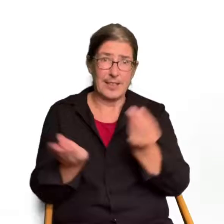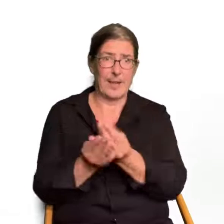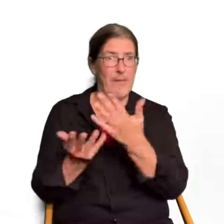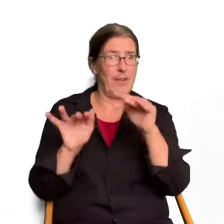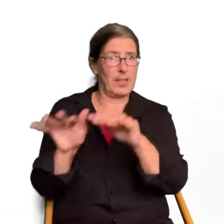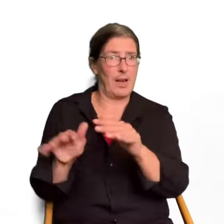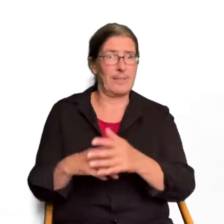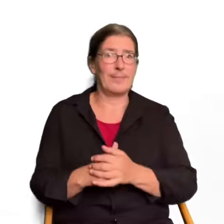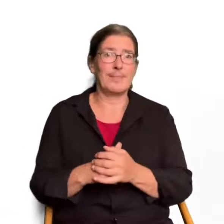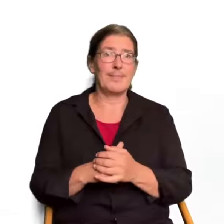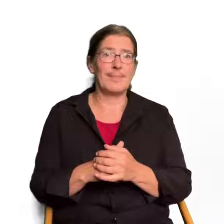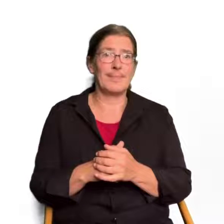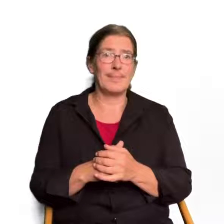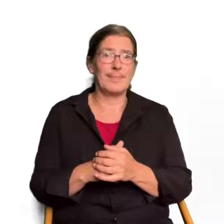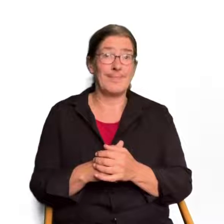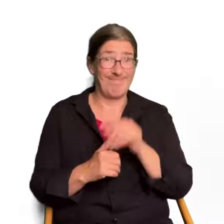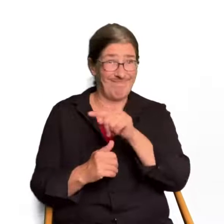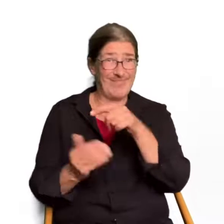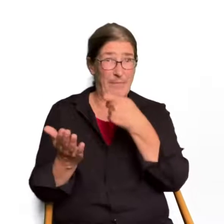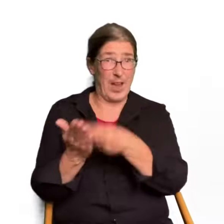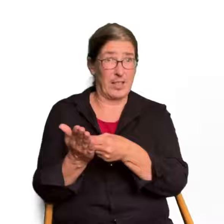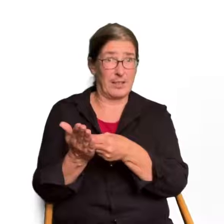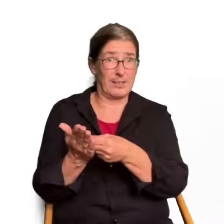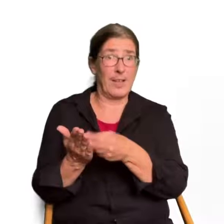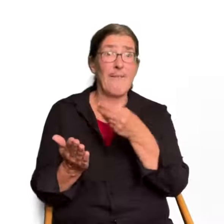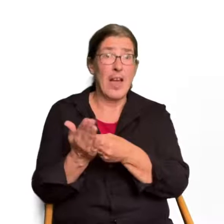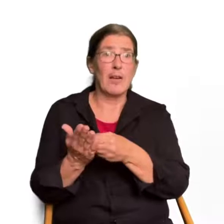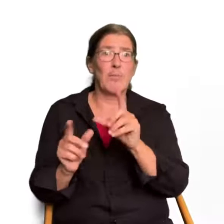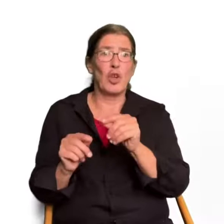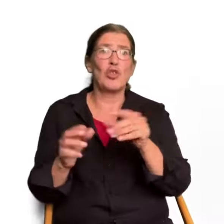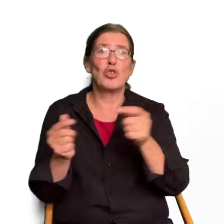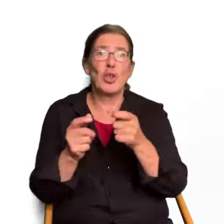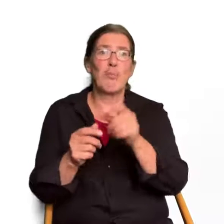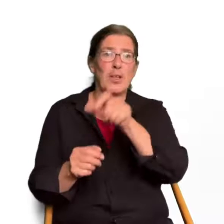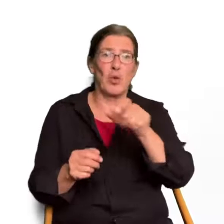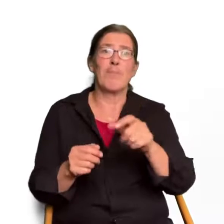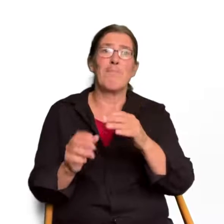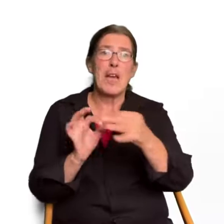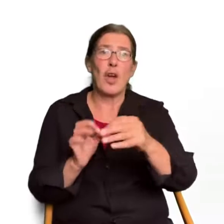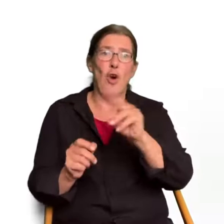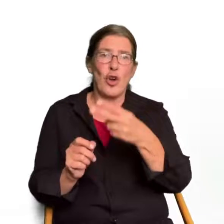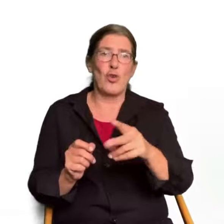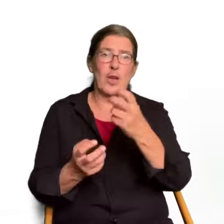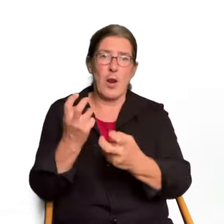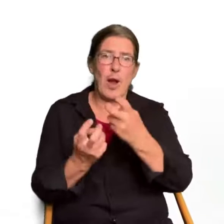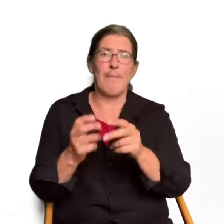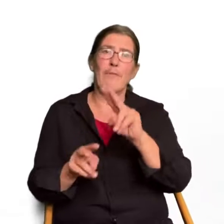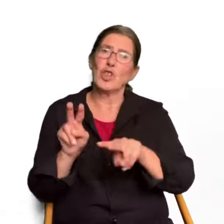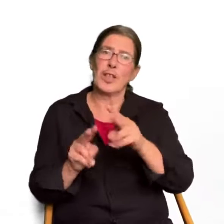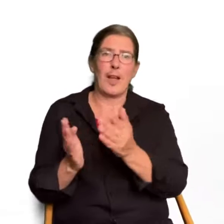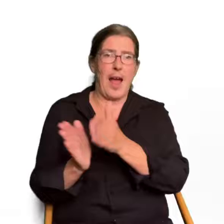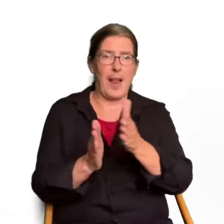gegeben sind das ist der Wert Wert ist Stück Personen Euro Meter Kilogramm und verschiedenste